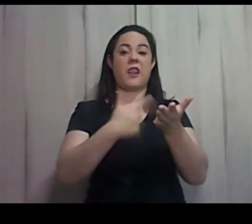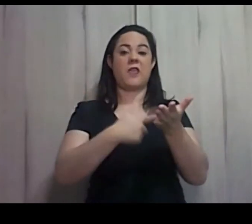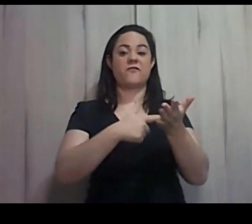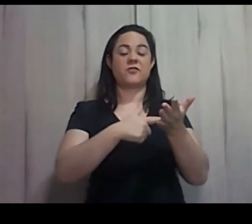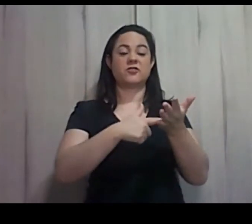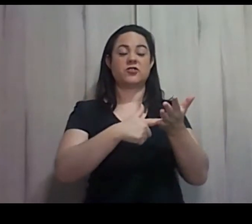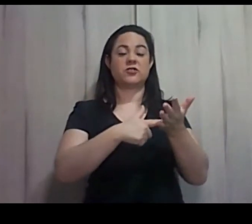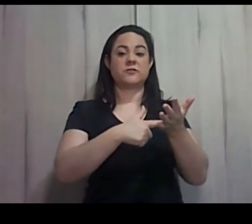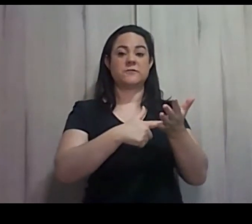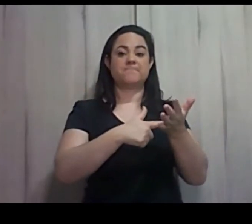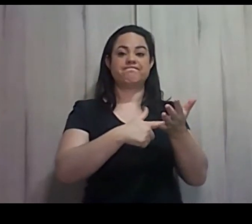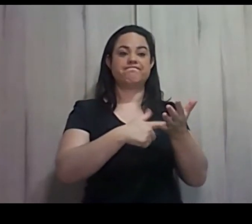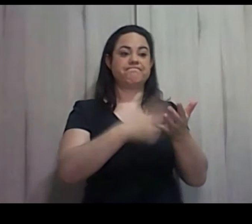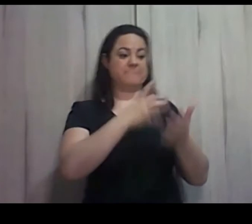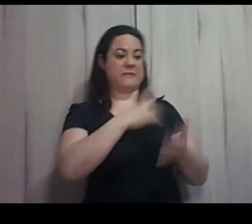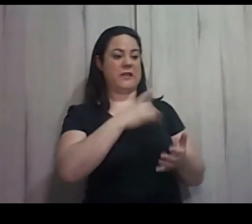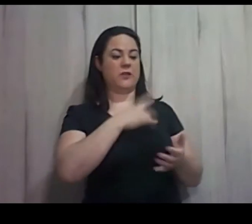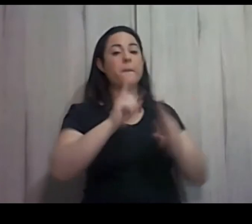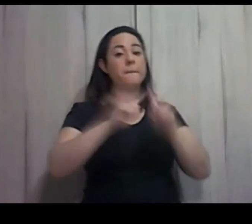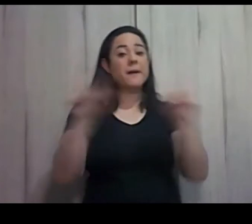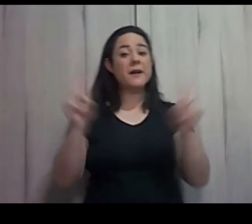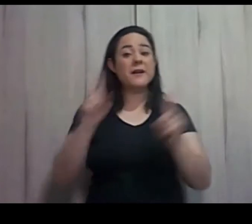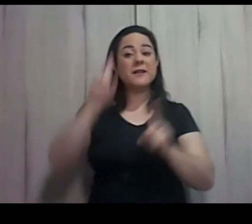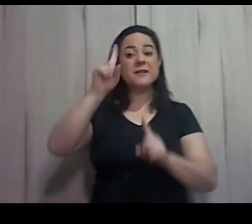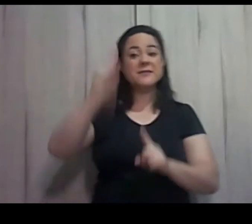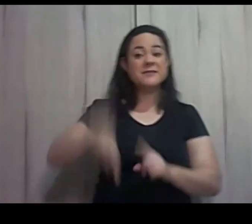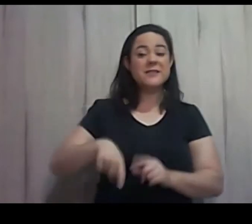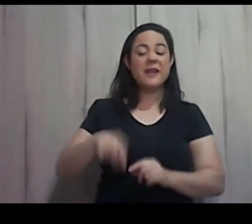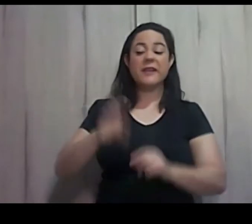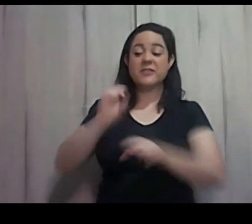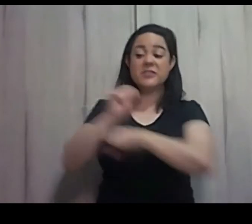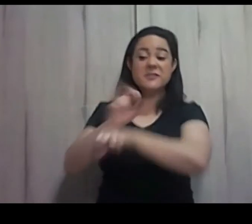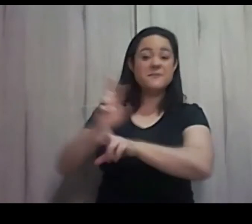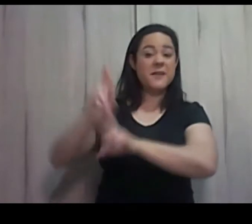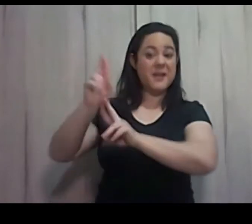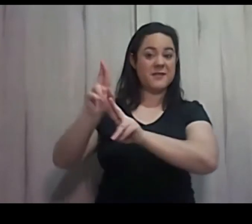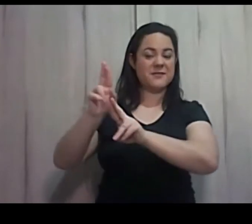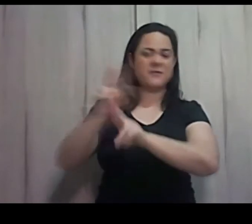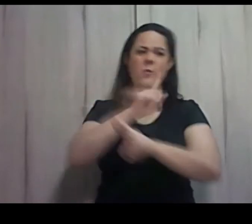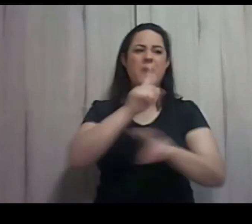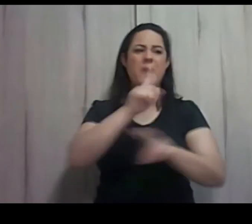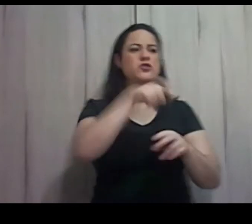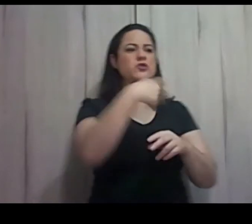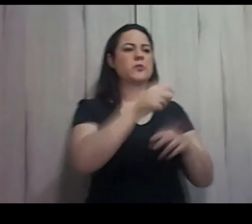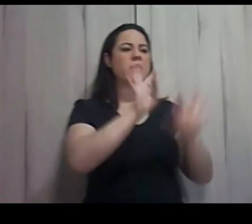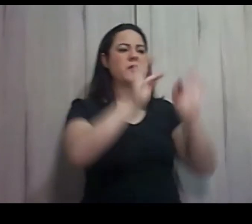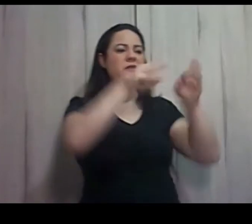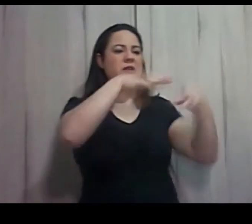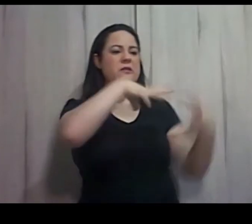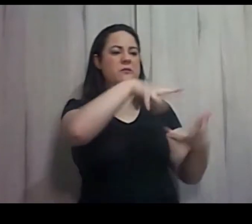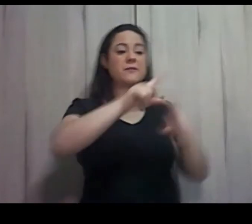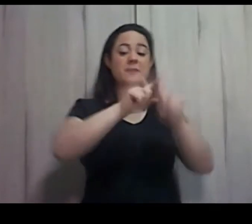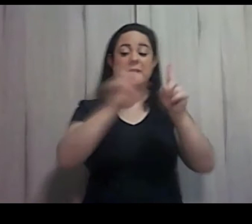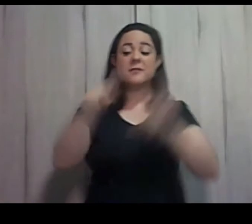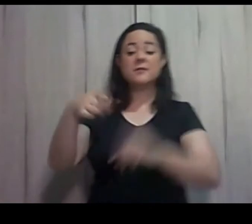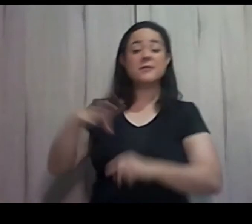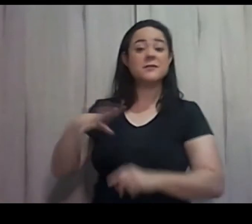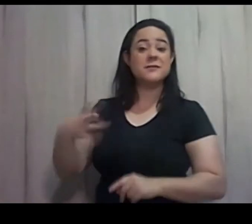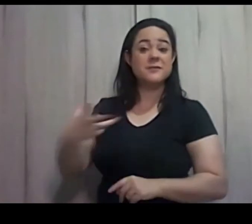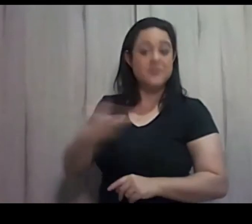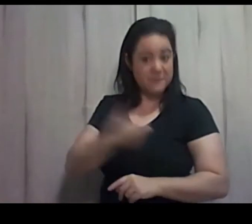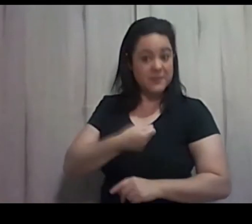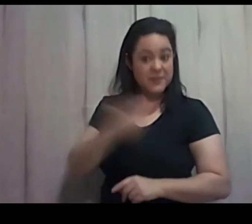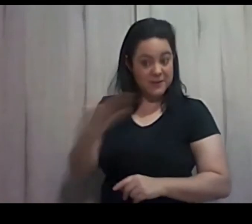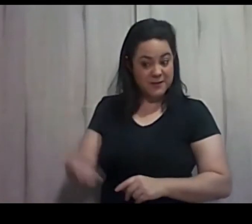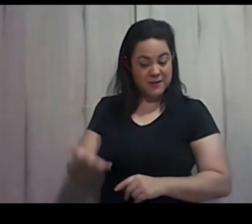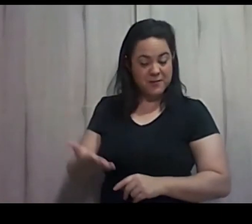livro da esperança. Não é o livro do fim do mundo, é o livro da salvação. Salvação para os que creem e condenação para os que não creem.